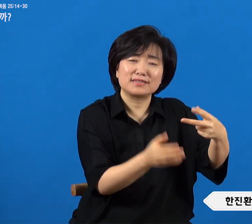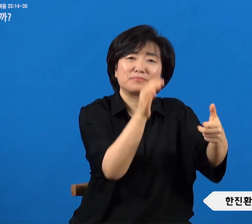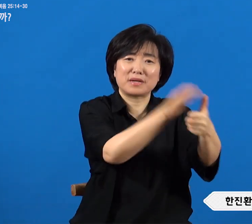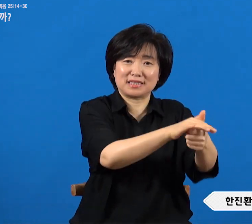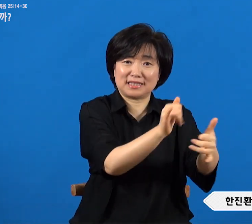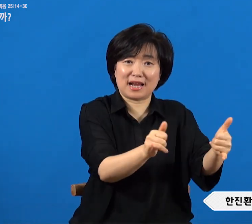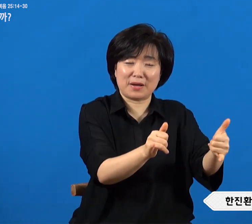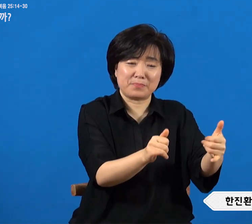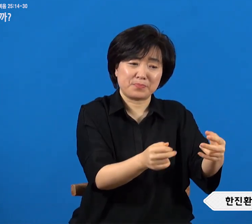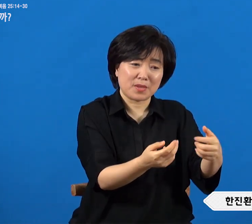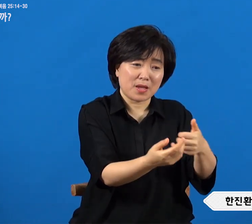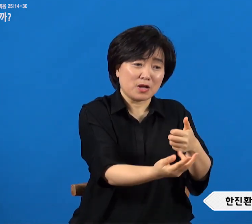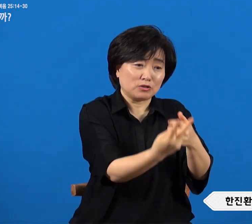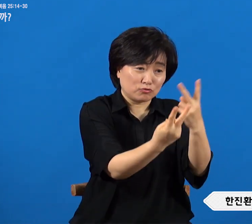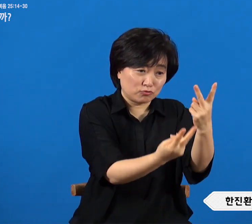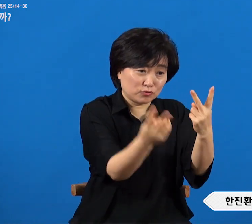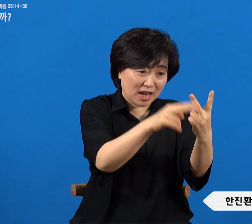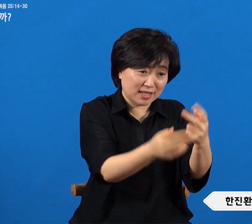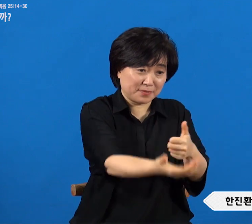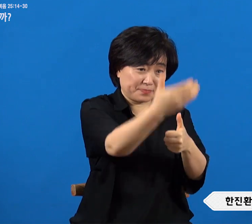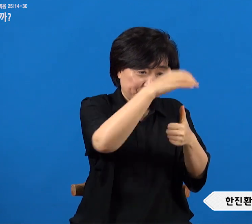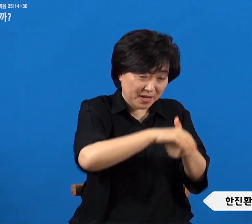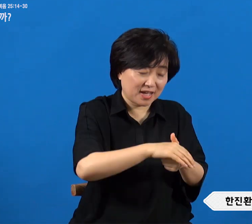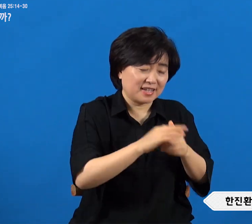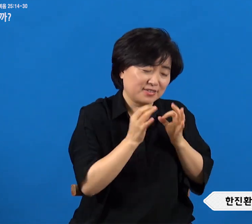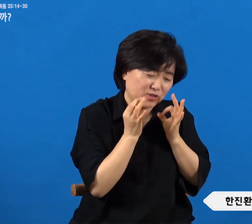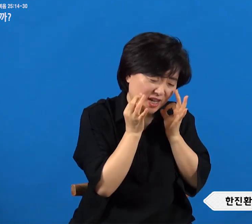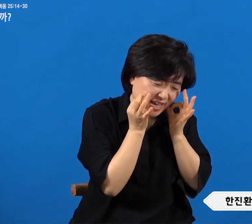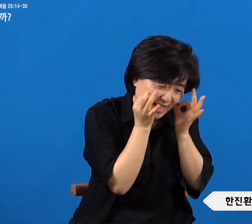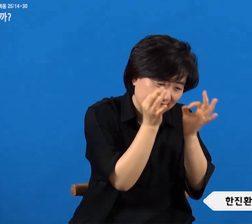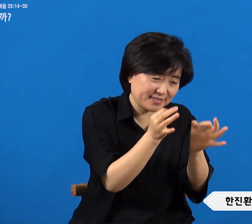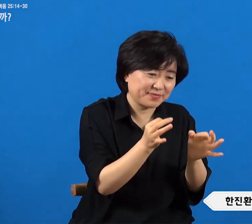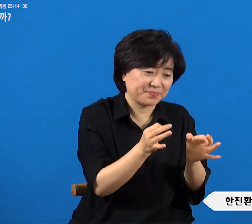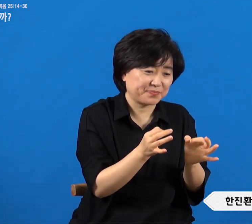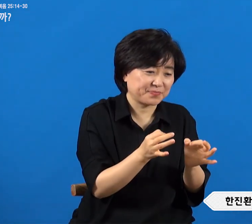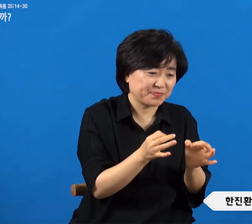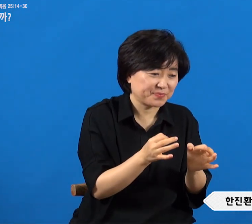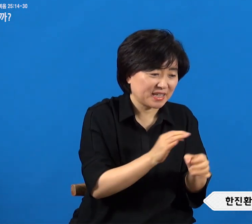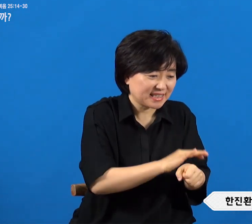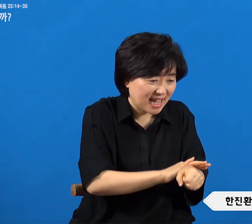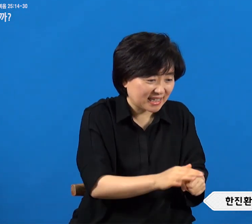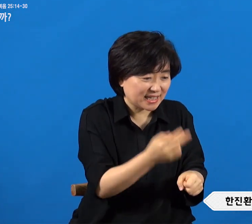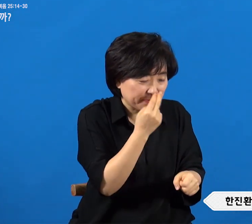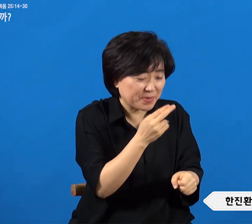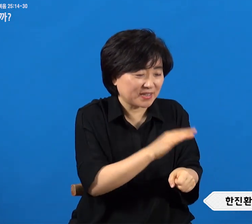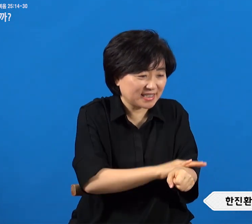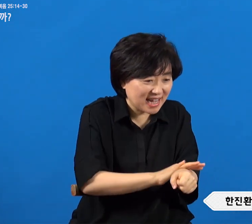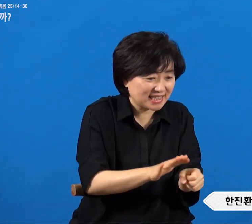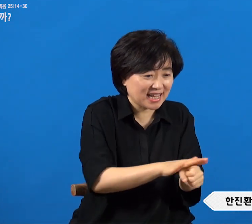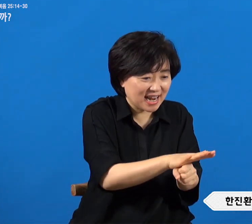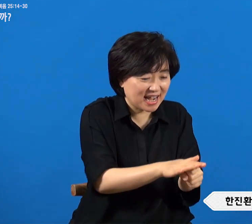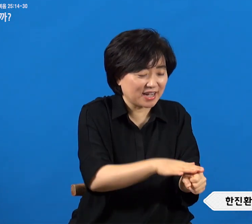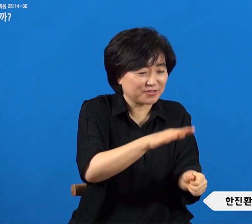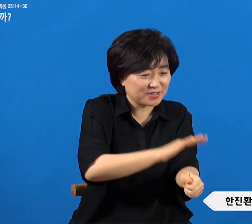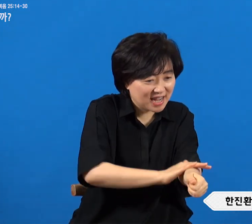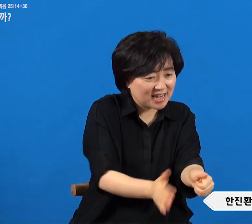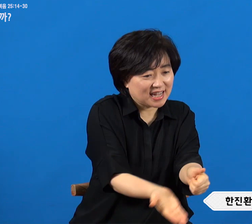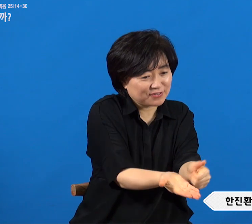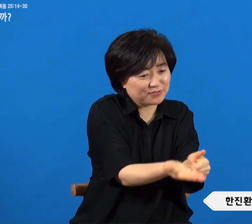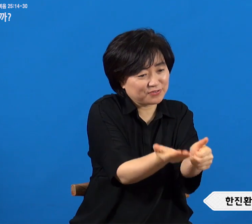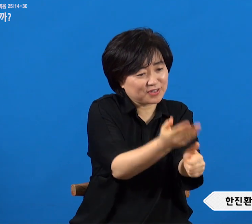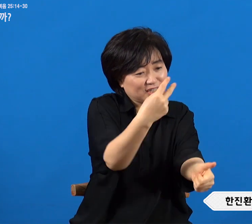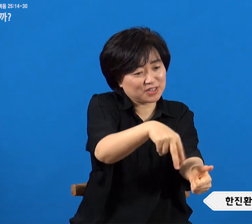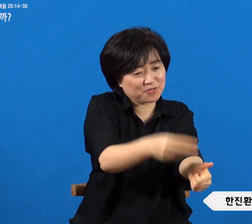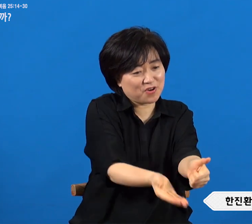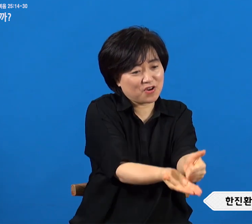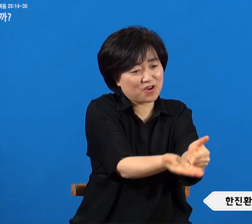달란트대로 최선을 다해서 생명을 사랑하고 잘 맡아서 양육해서 키웠다면 그러면 상급은